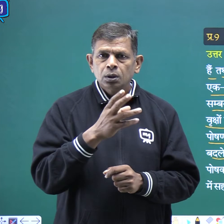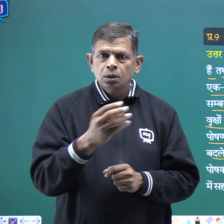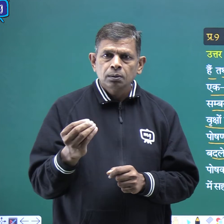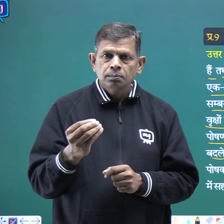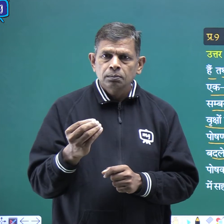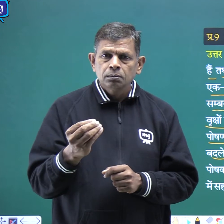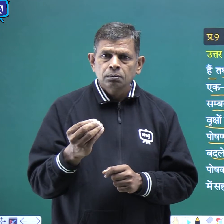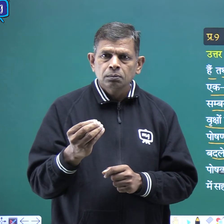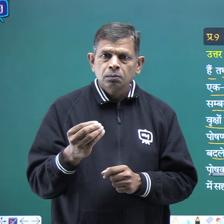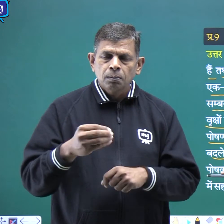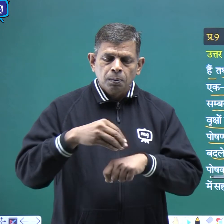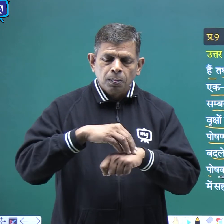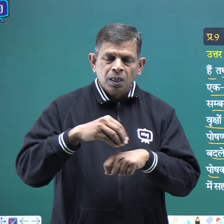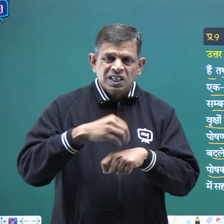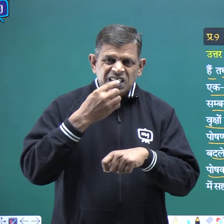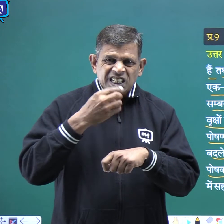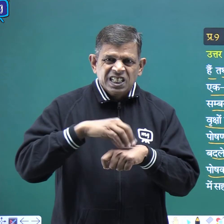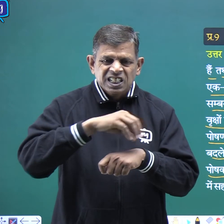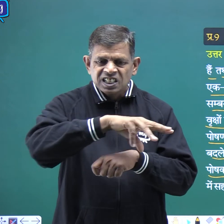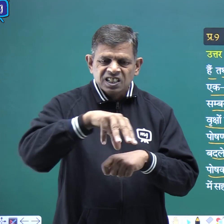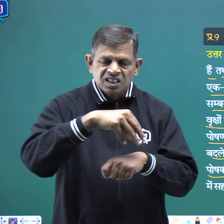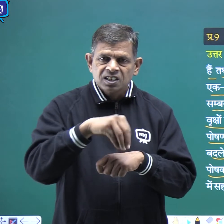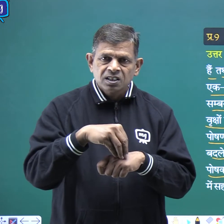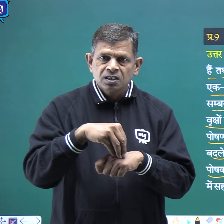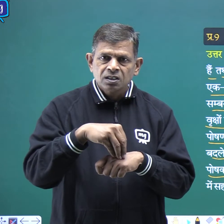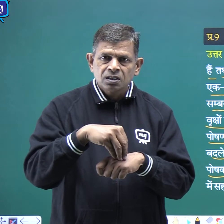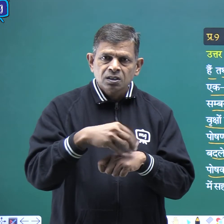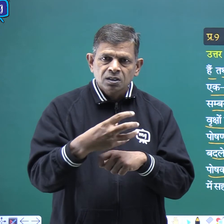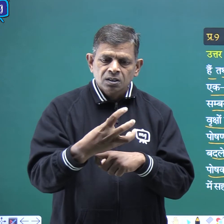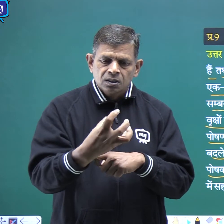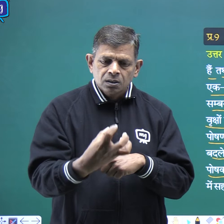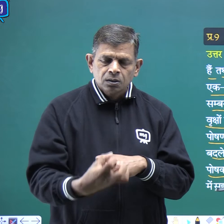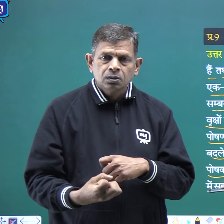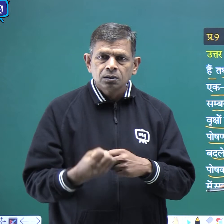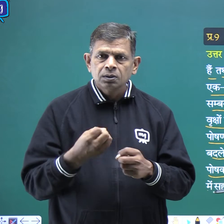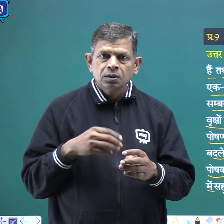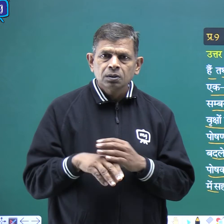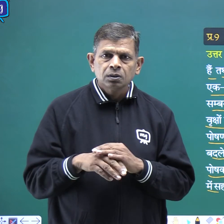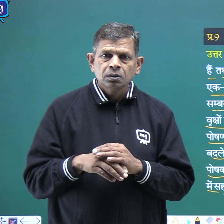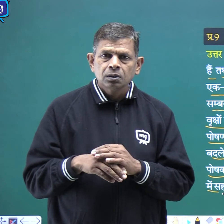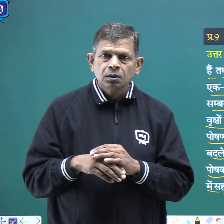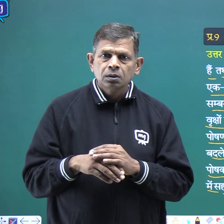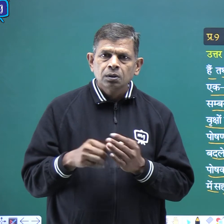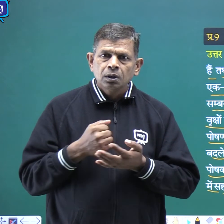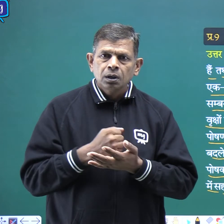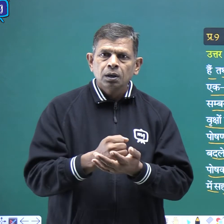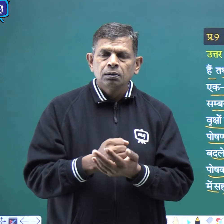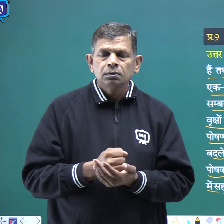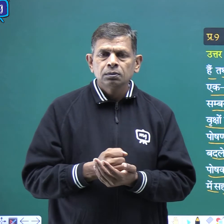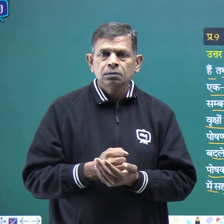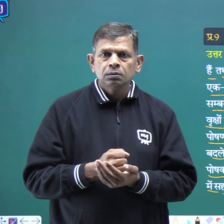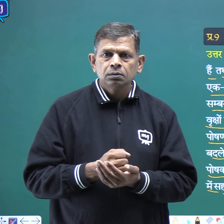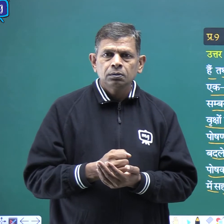पोषकों के अवशोषण में सहायता मिलती